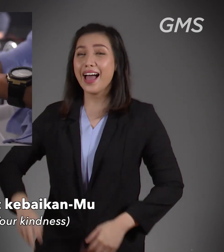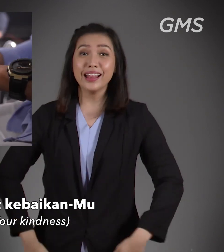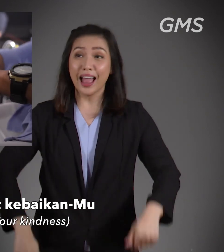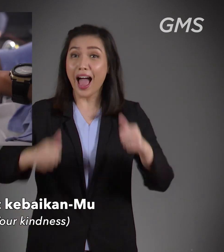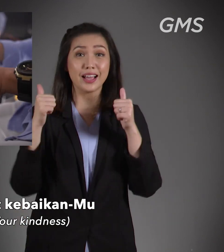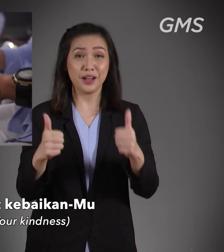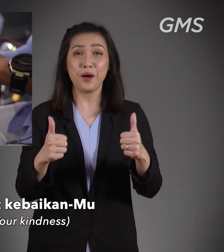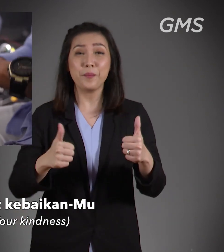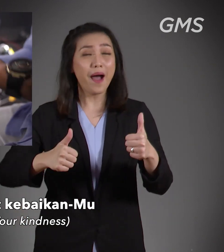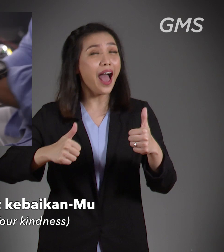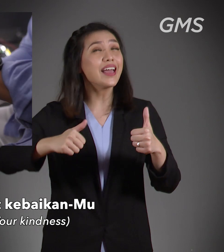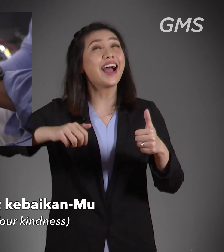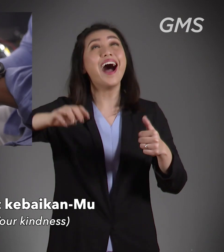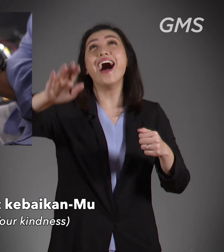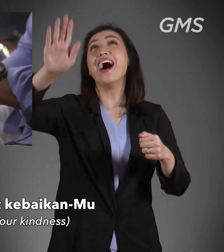kulihat